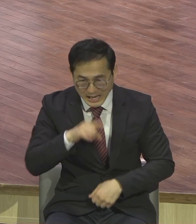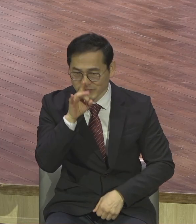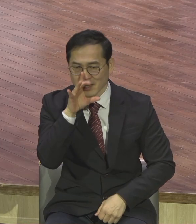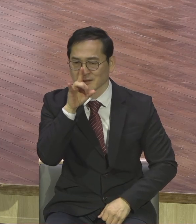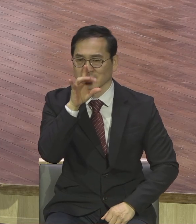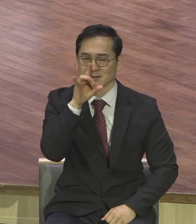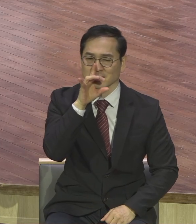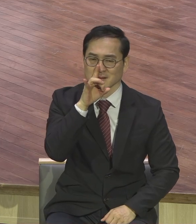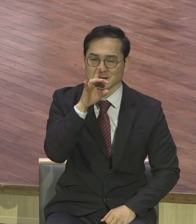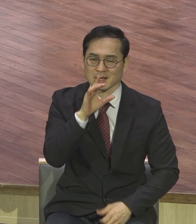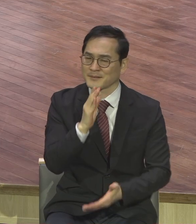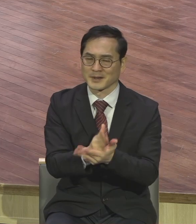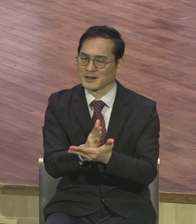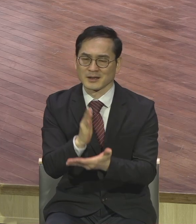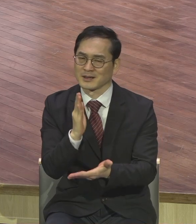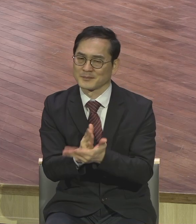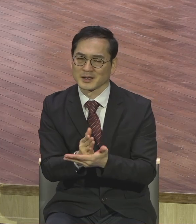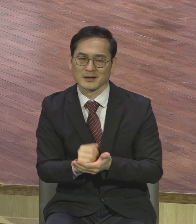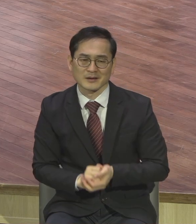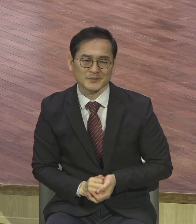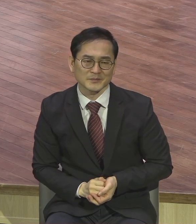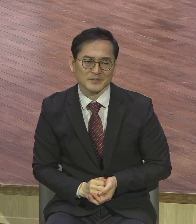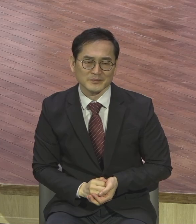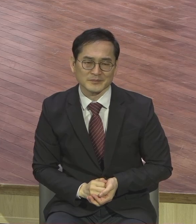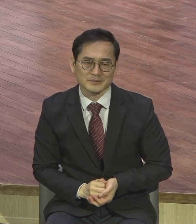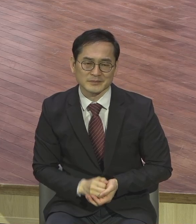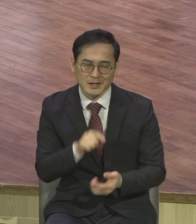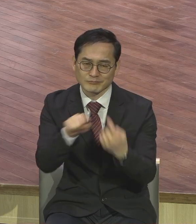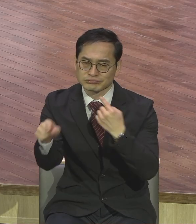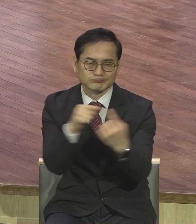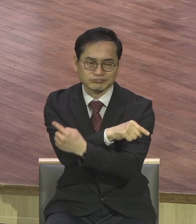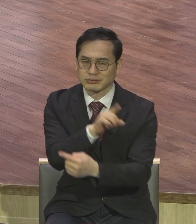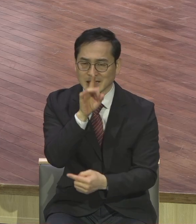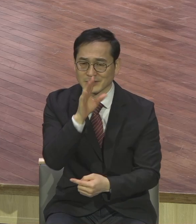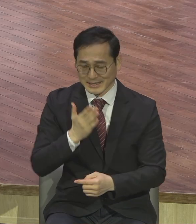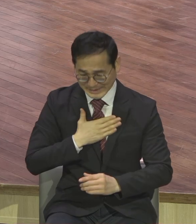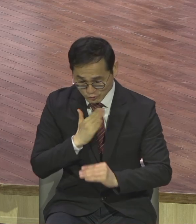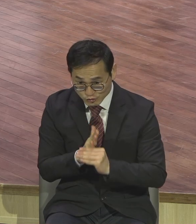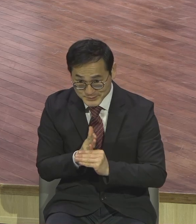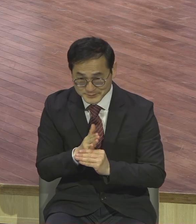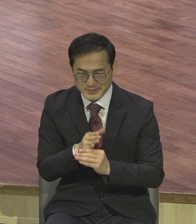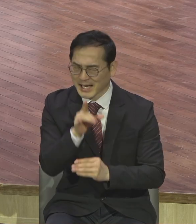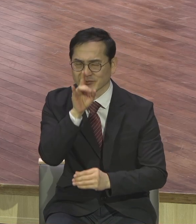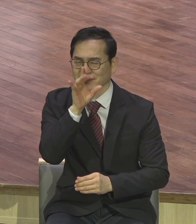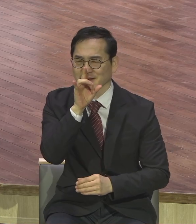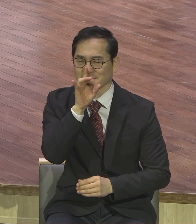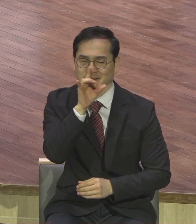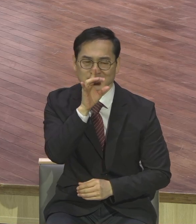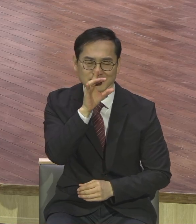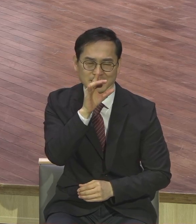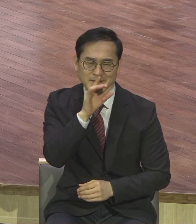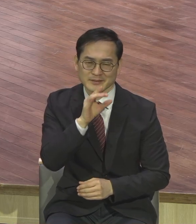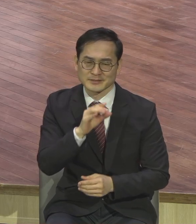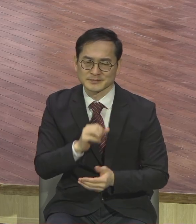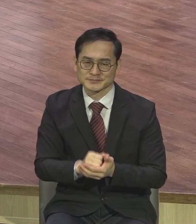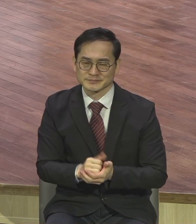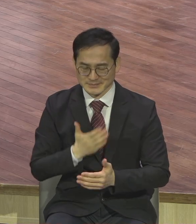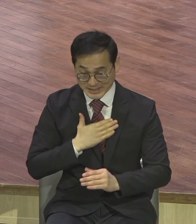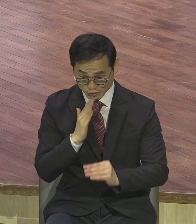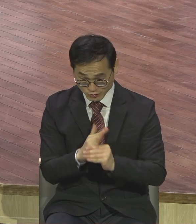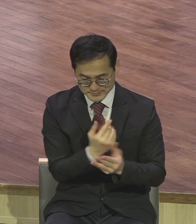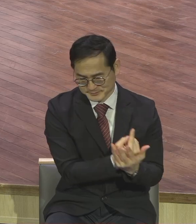2022년 한 해는 우리가 창세기 3장의 자기 중심에서 이 완전히